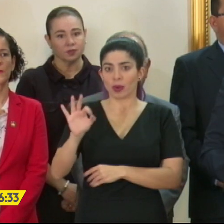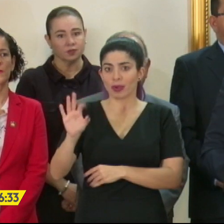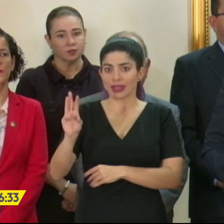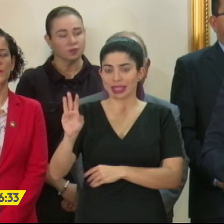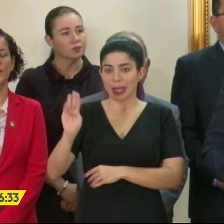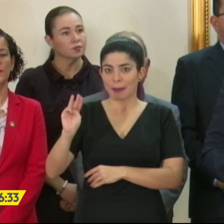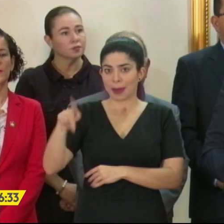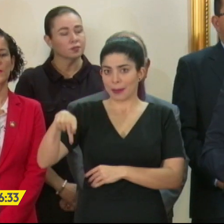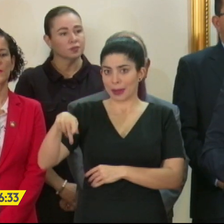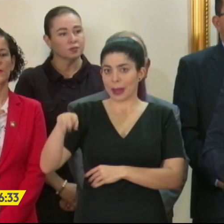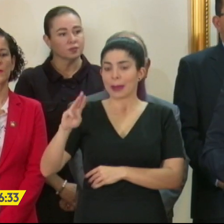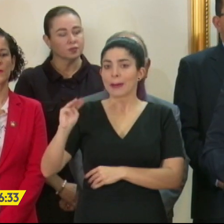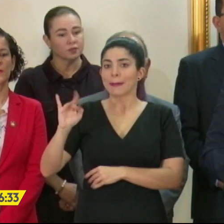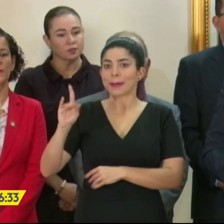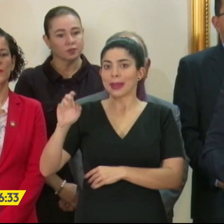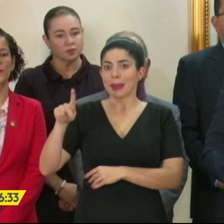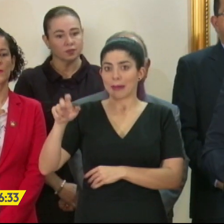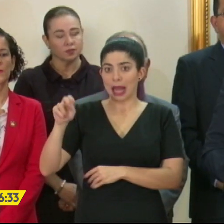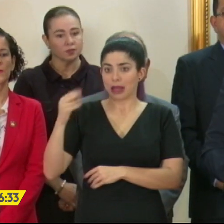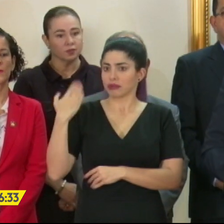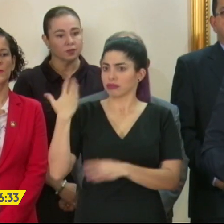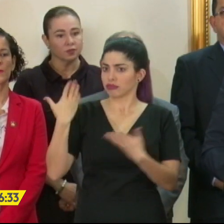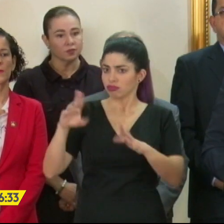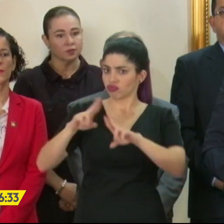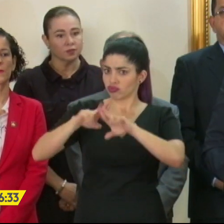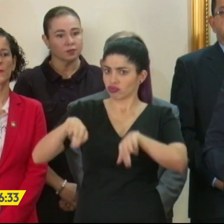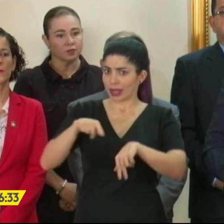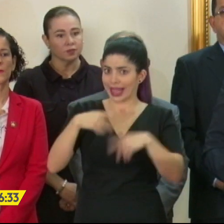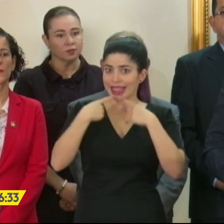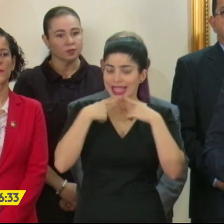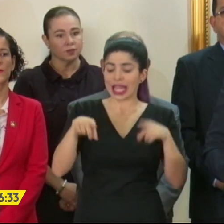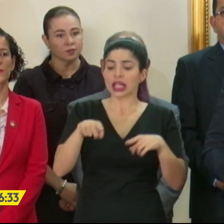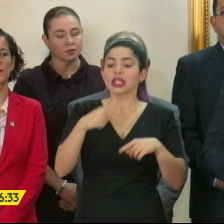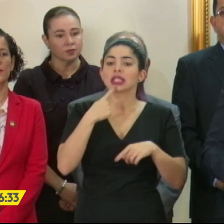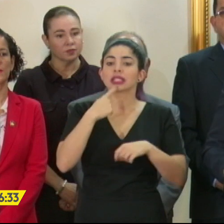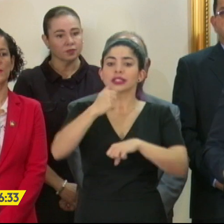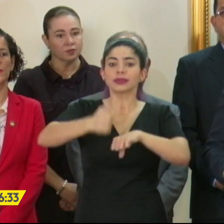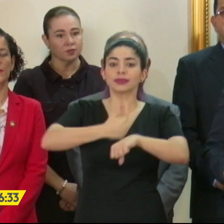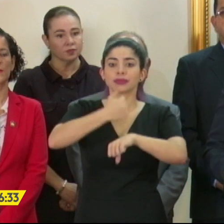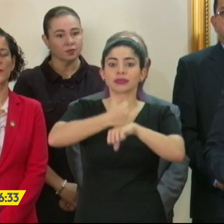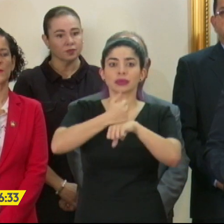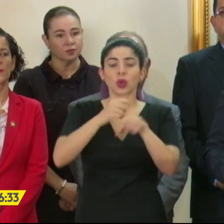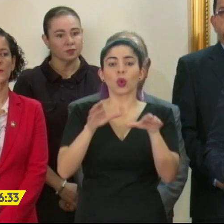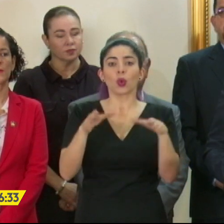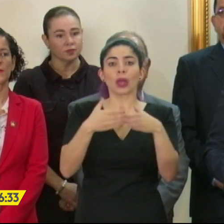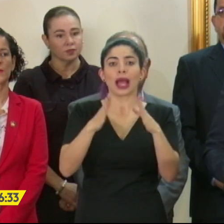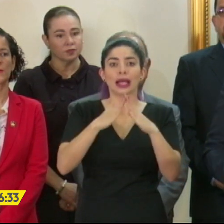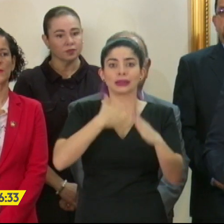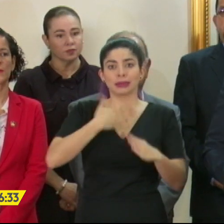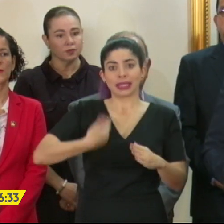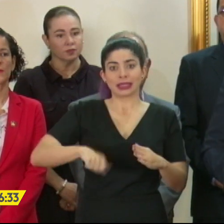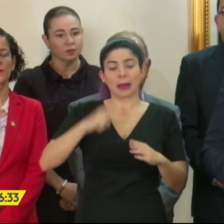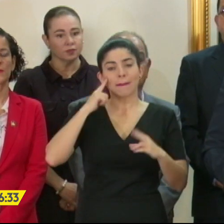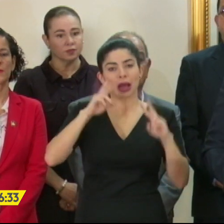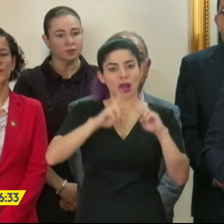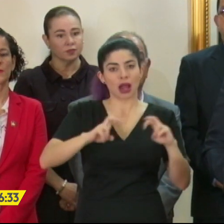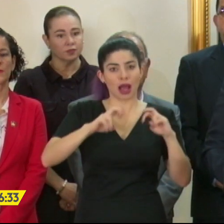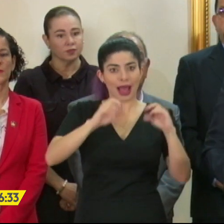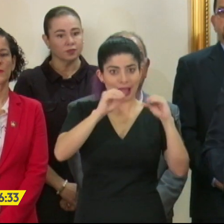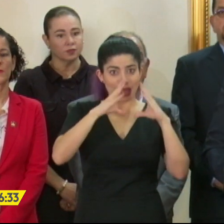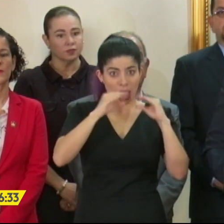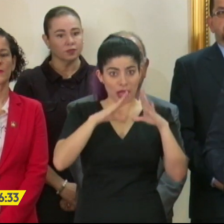41996 MP Mideplan ya derogado, que creaba la Unidad Presidencial de Análisis de Datos y que ha sido el origen